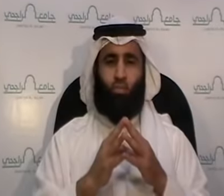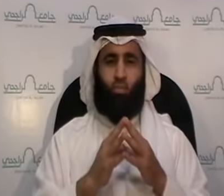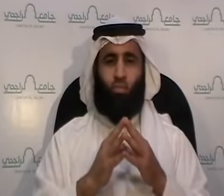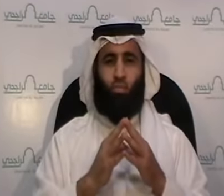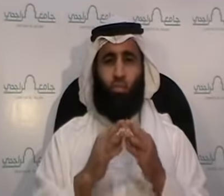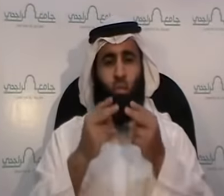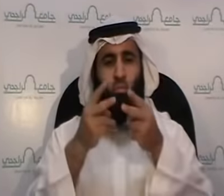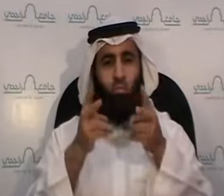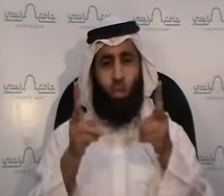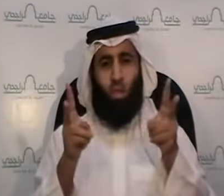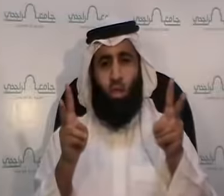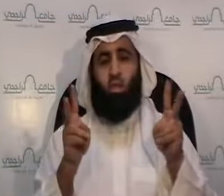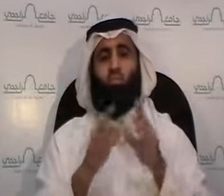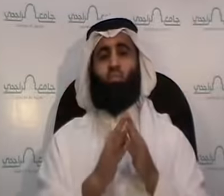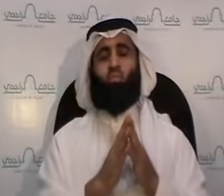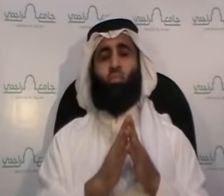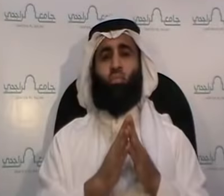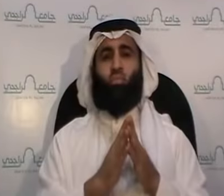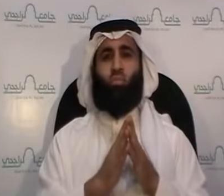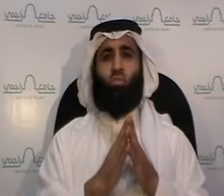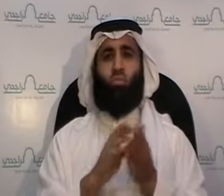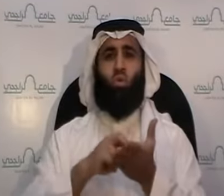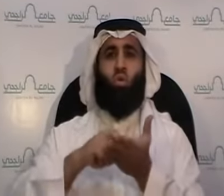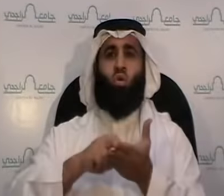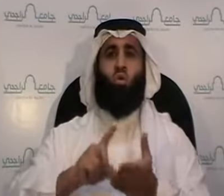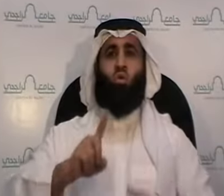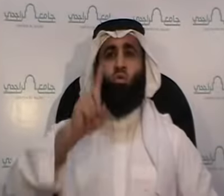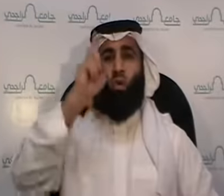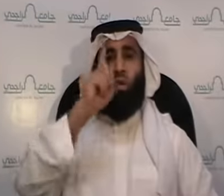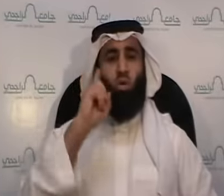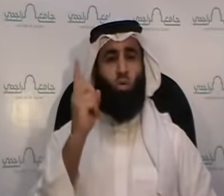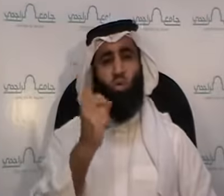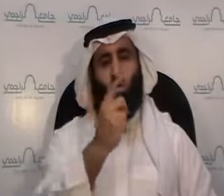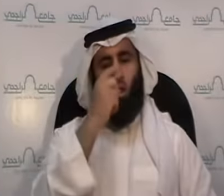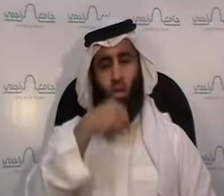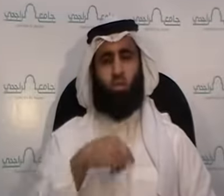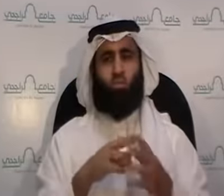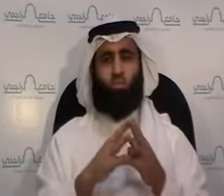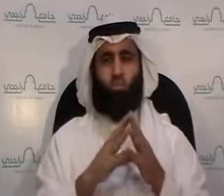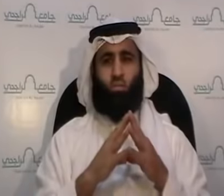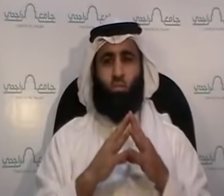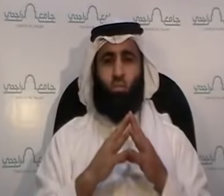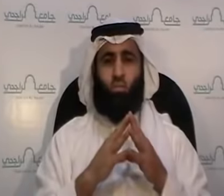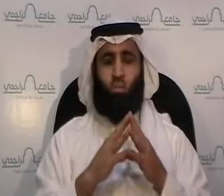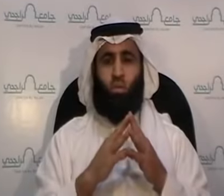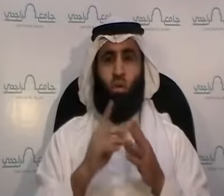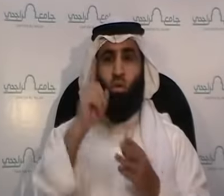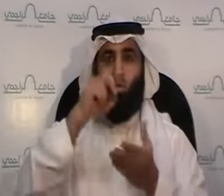أما بعد، فاتقوا الله عباد الله، فإنه من اتقاه